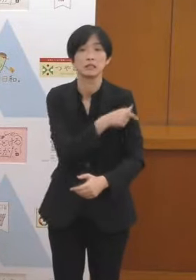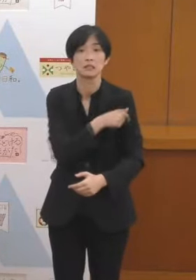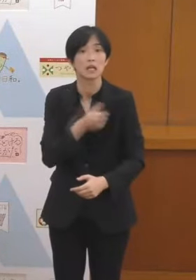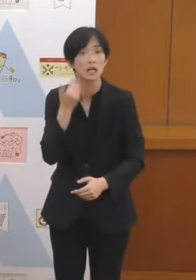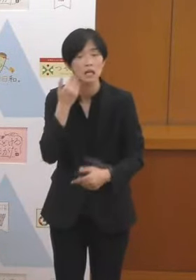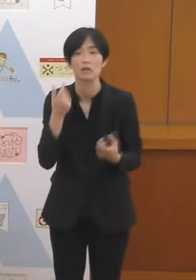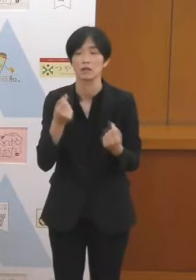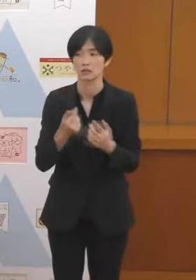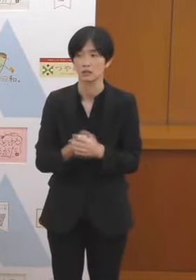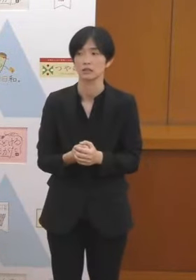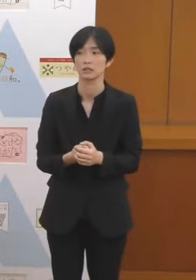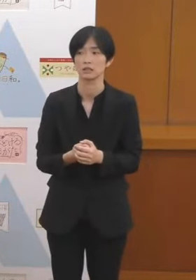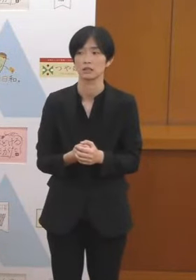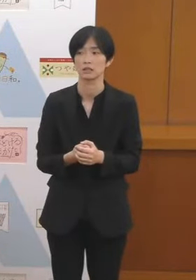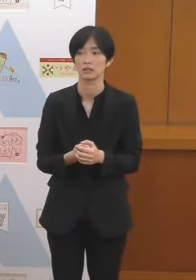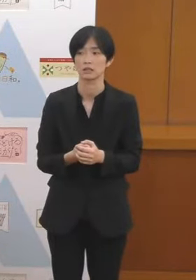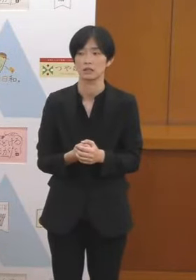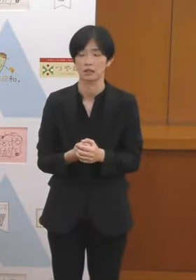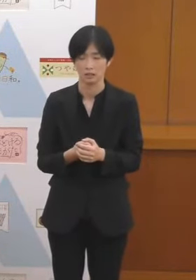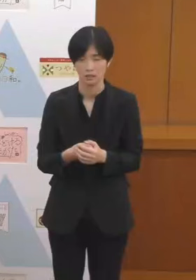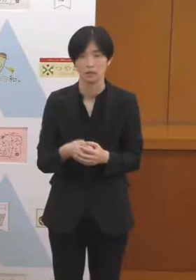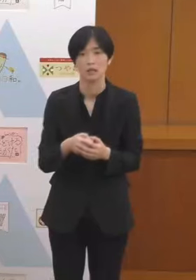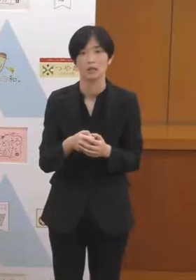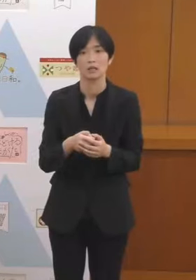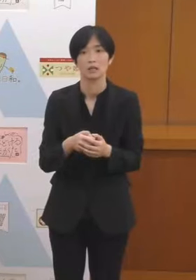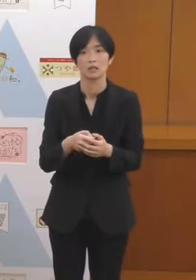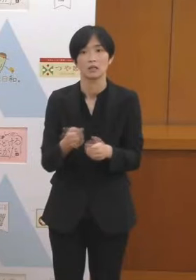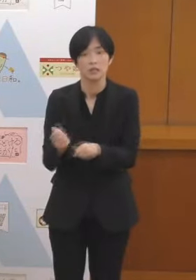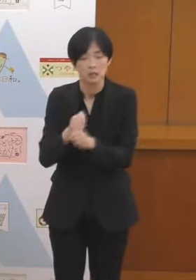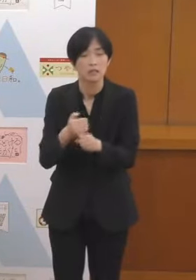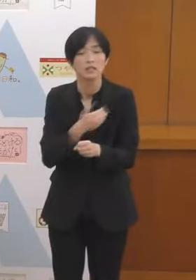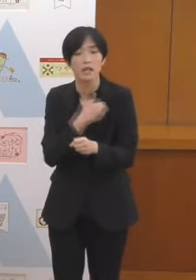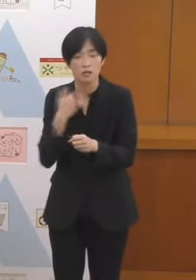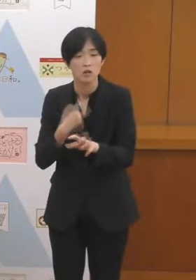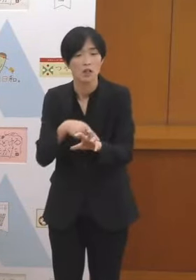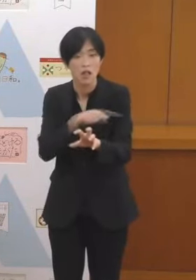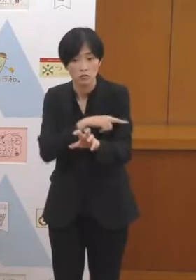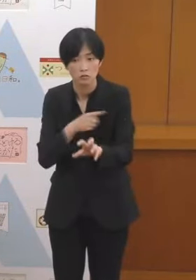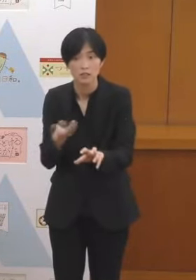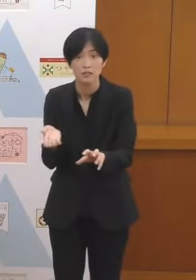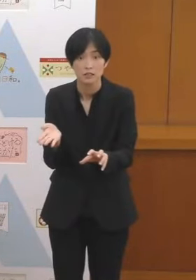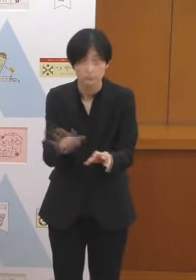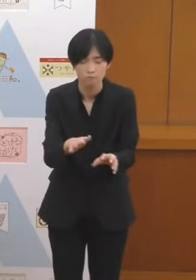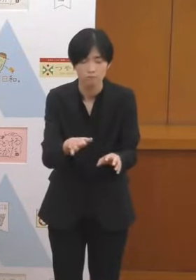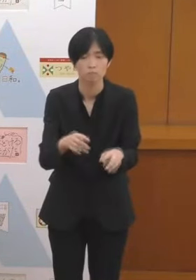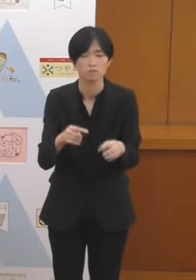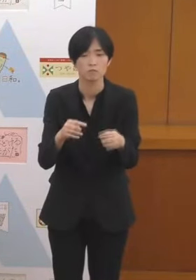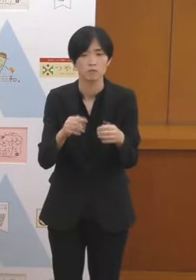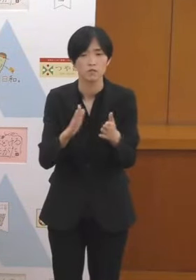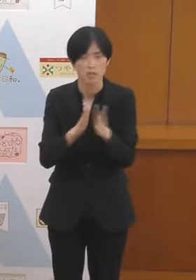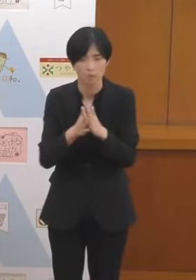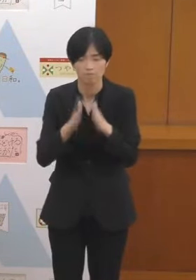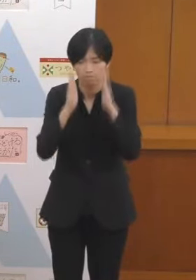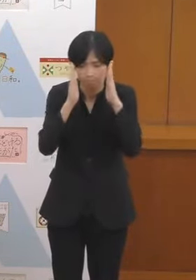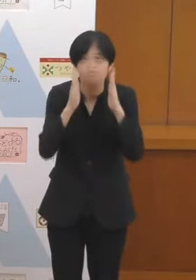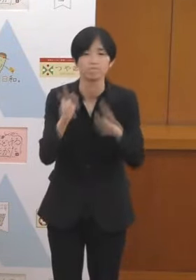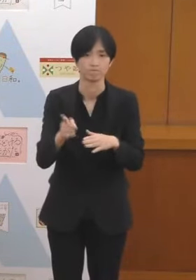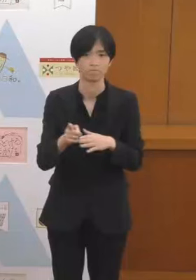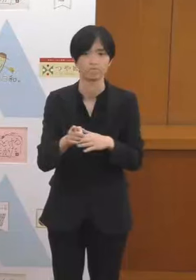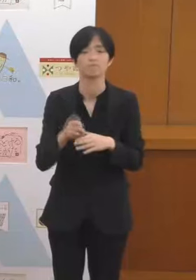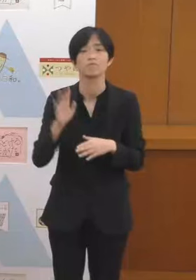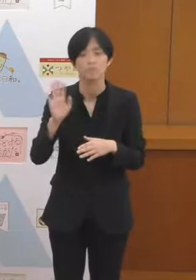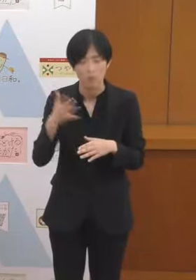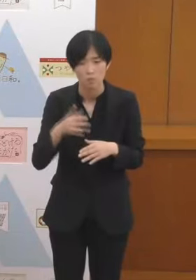あのサエの導入和件もあの進めてきたところだとは思いますがやはりあのここに来てあのやっぱり住民トラブル